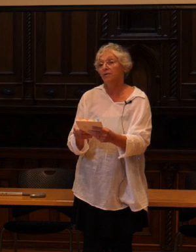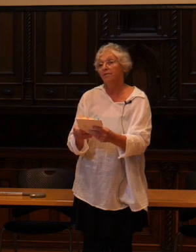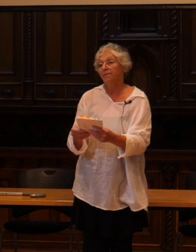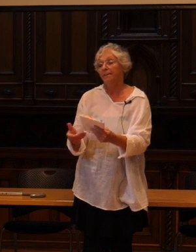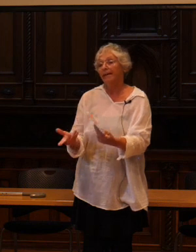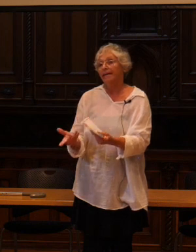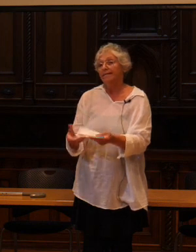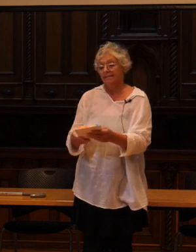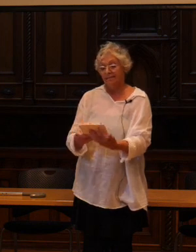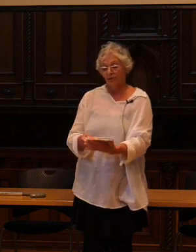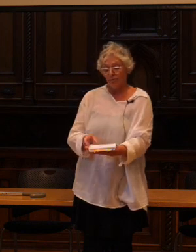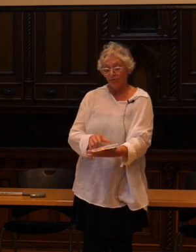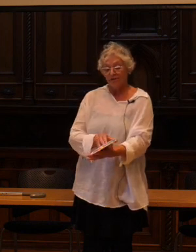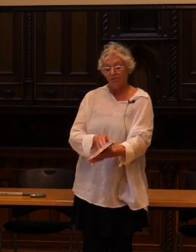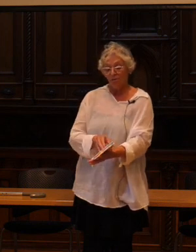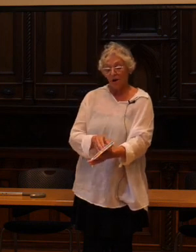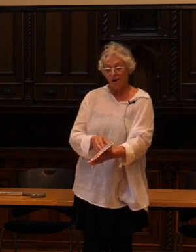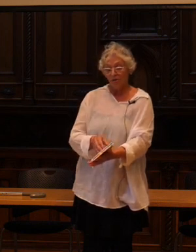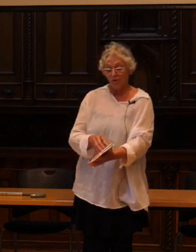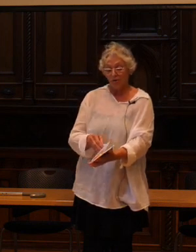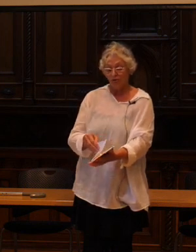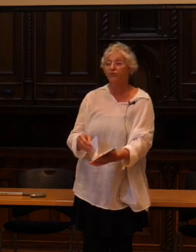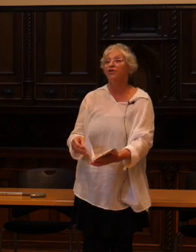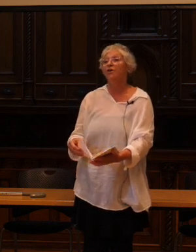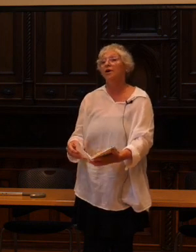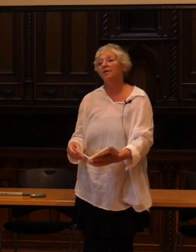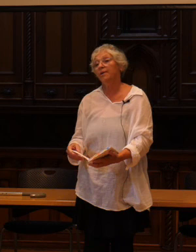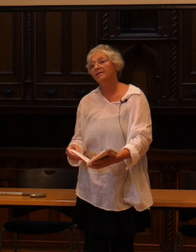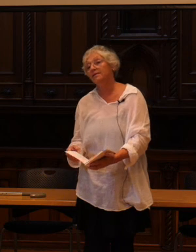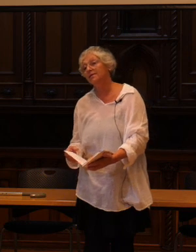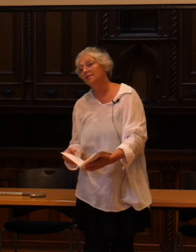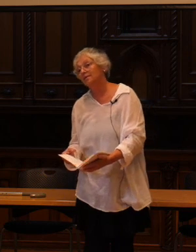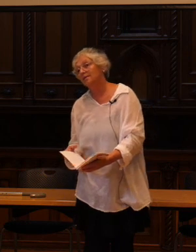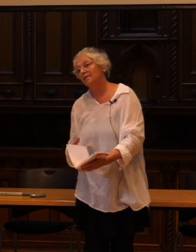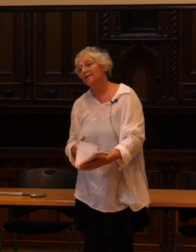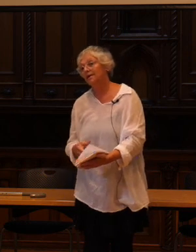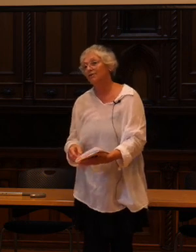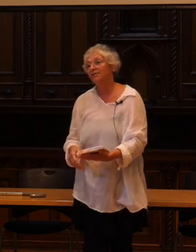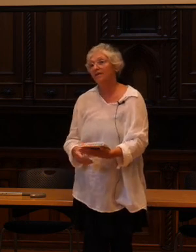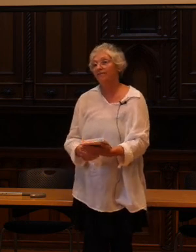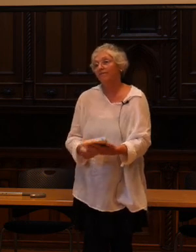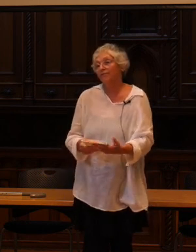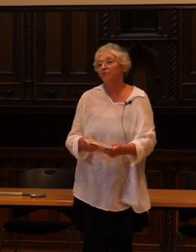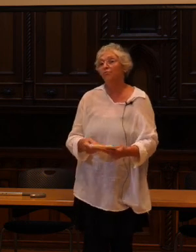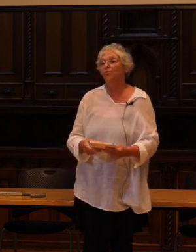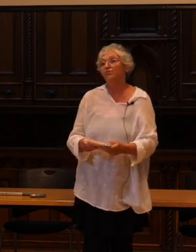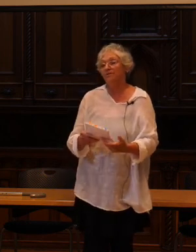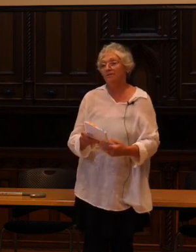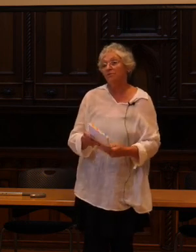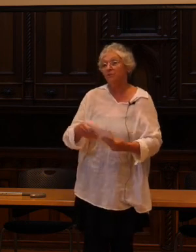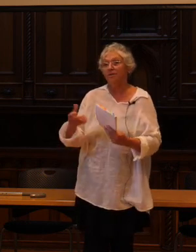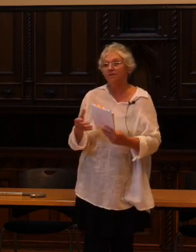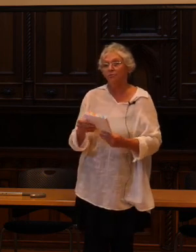reviens. C'est un peu l'histoire d'un soldat qui est parti et de son